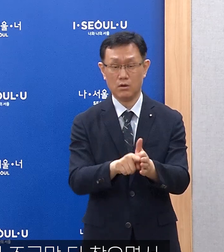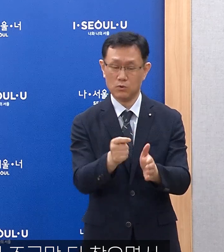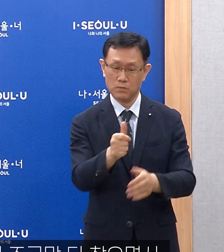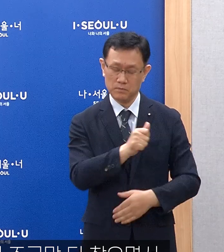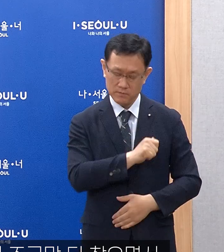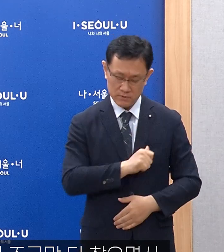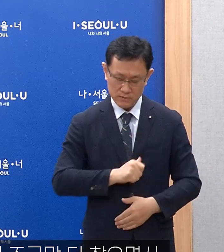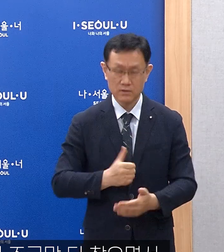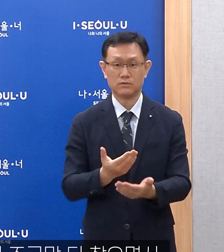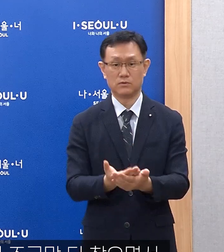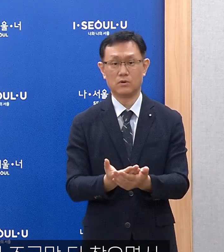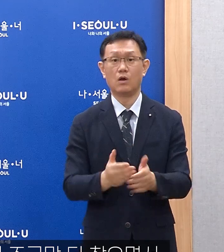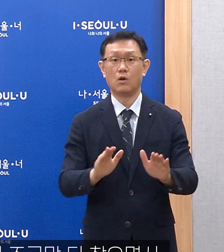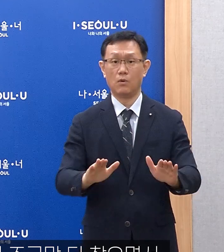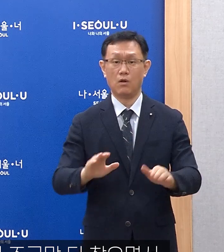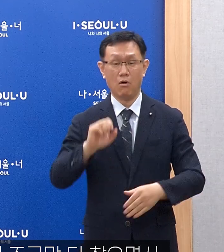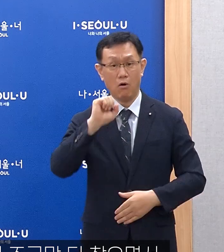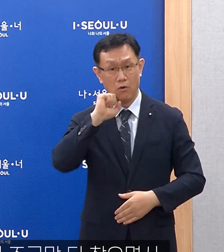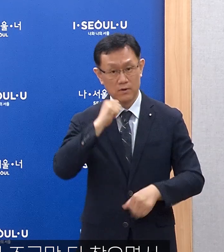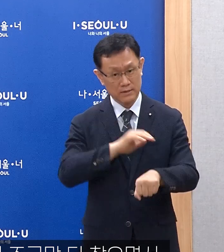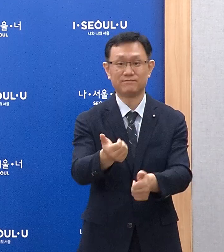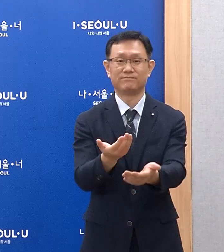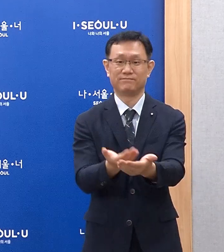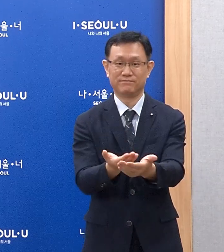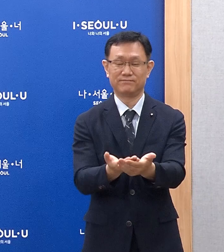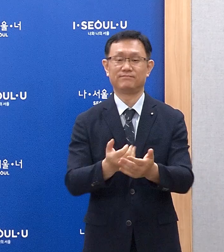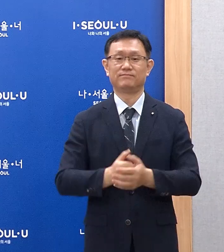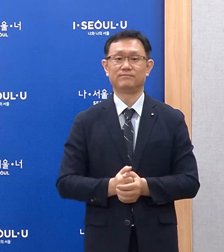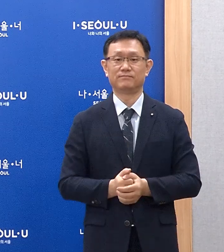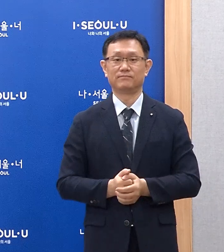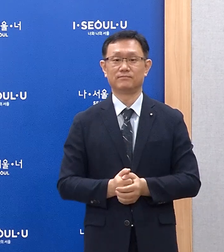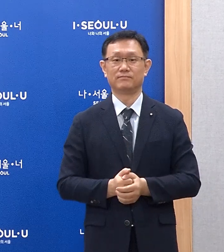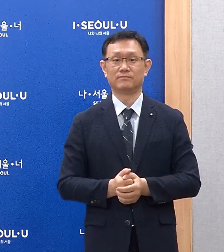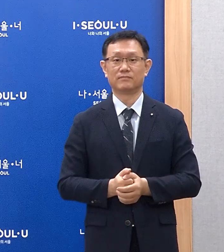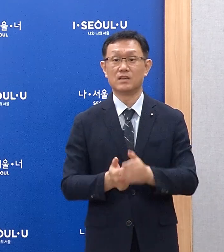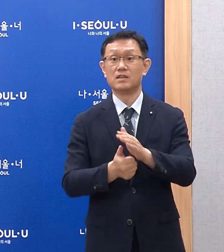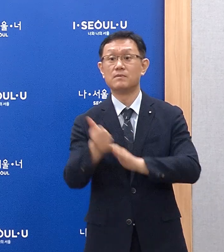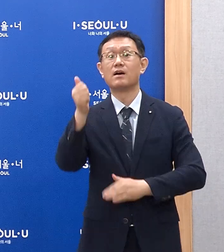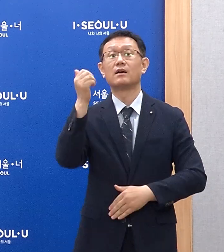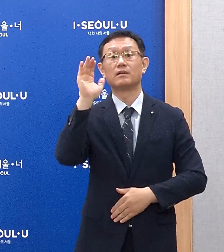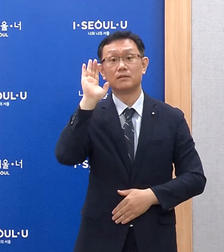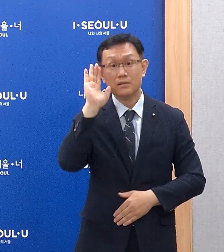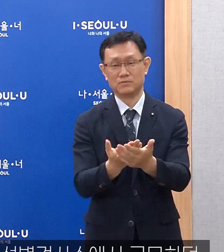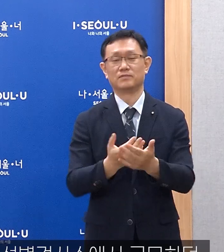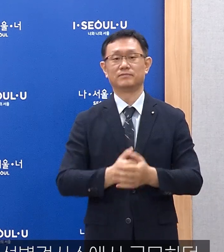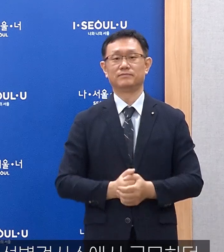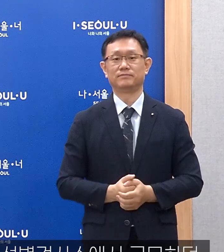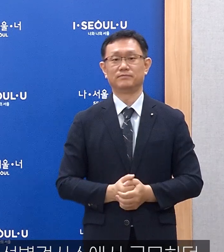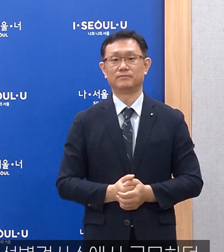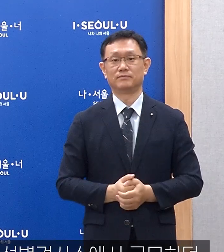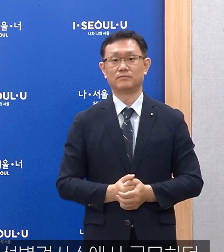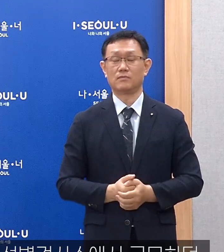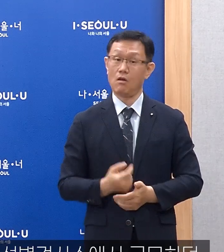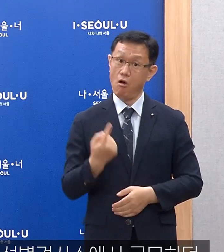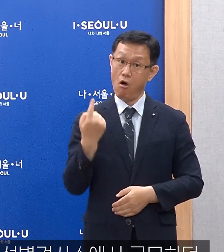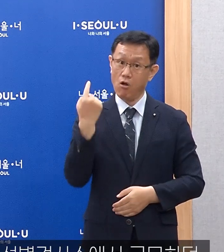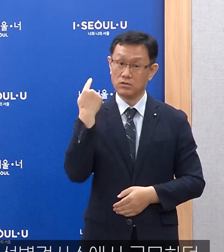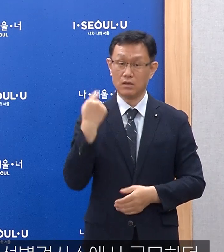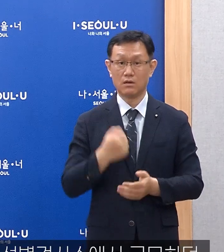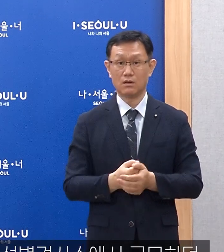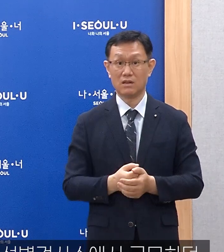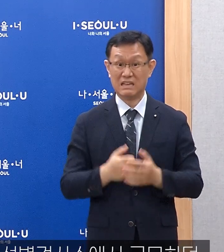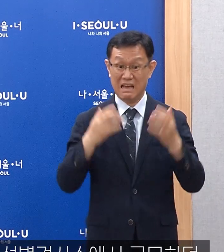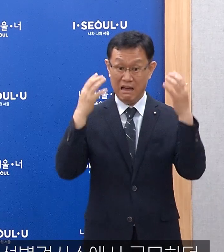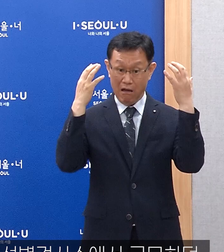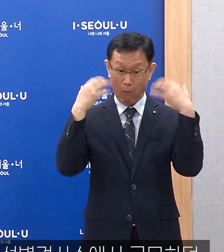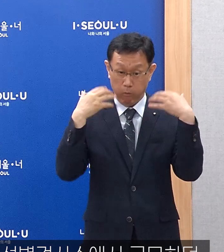어려움을 함께 극복해 나아갑시다. 우리 함께 희망의 내일을 만들어 갑시다. 어제 폭염과